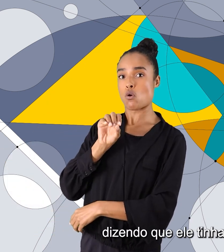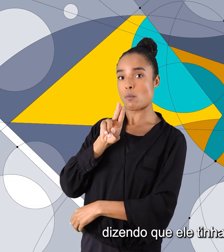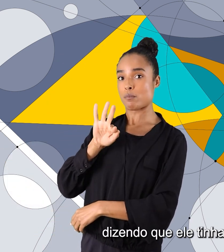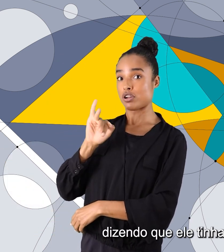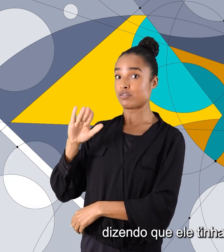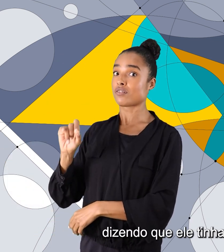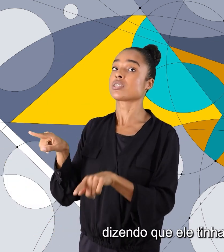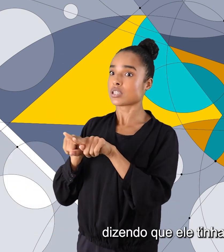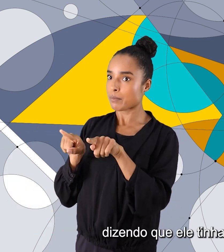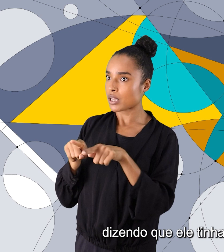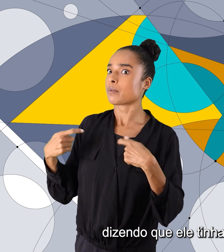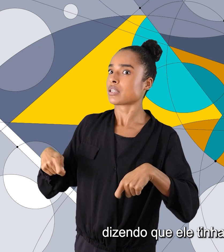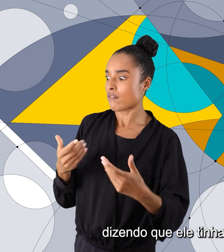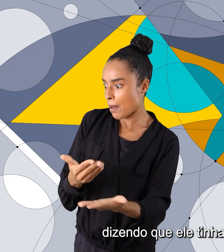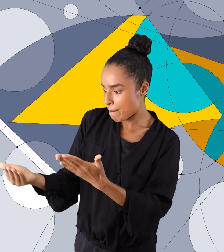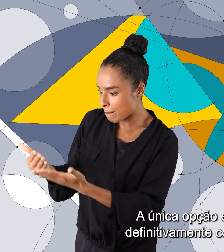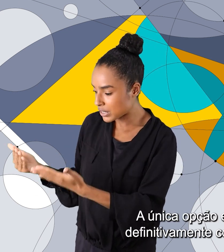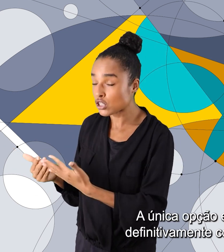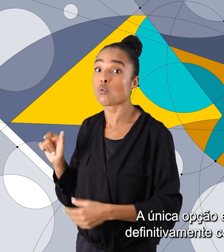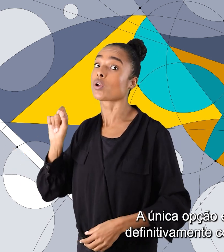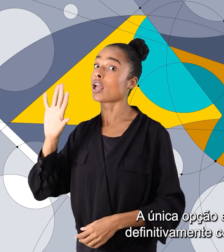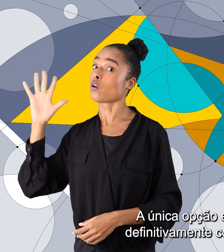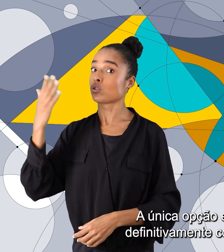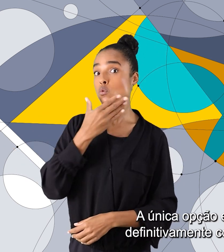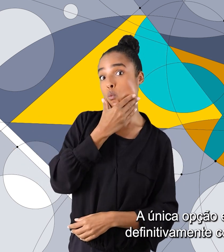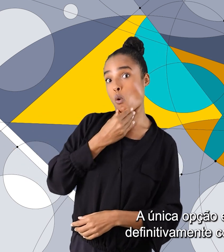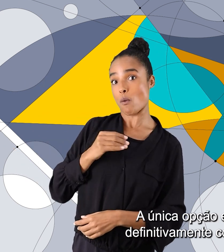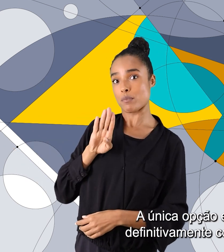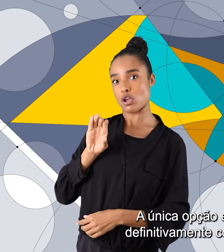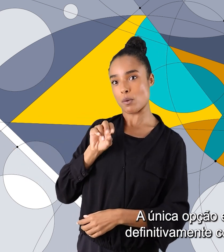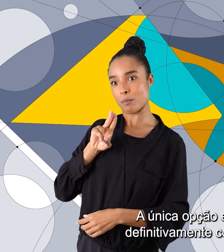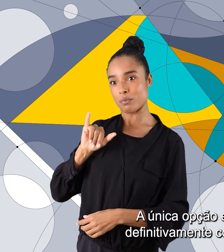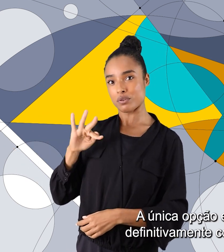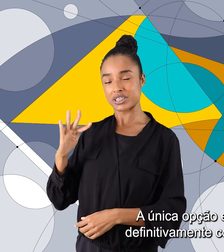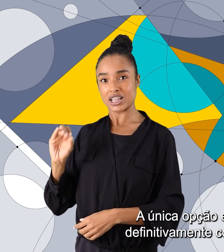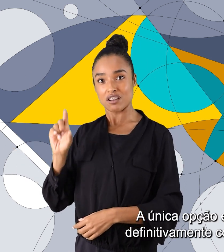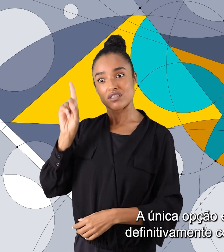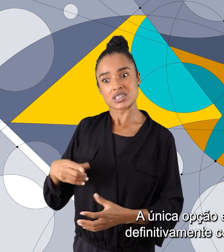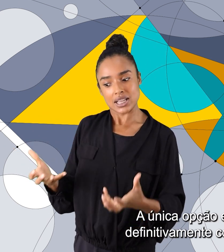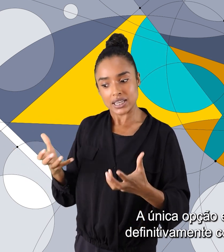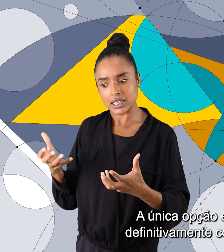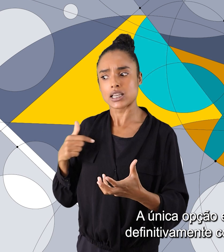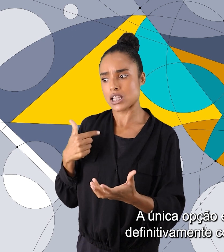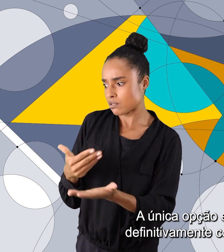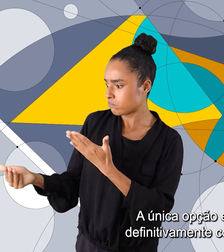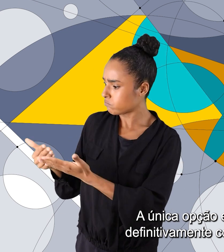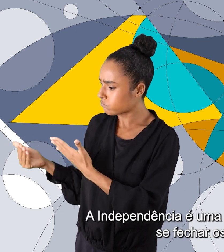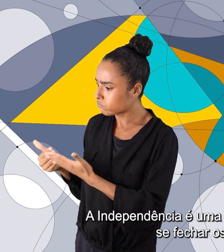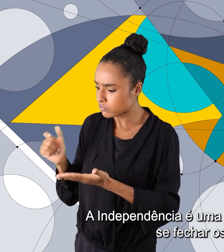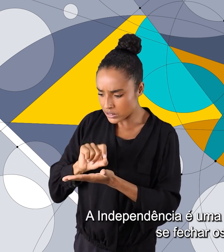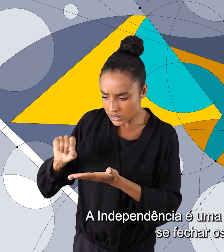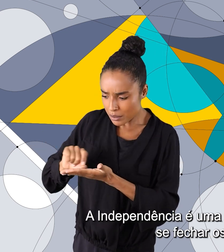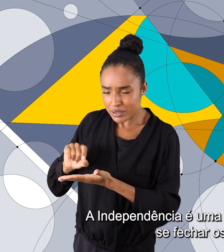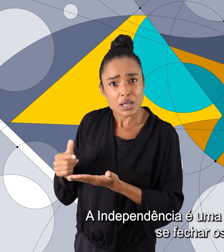príncipe dizendo que ele tinha que agir rápido. A única opção era romper definitivamente com Portugal.